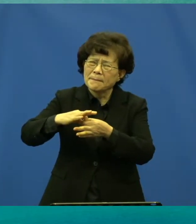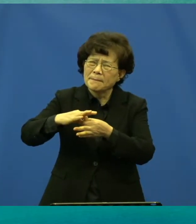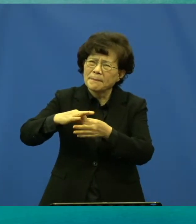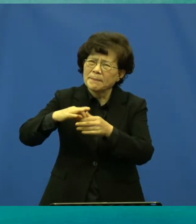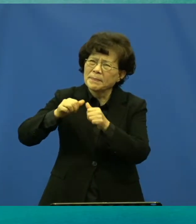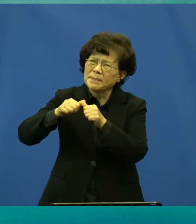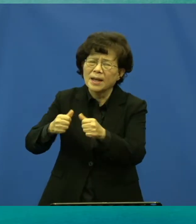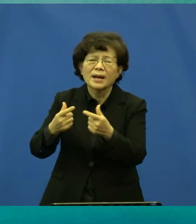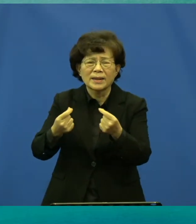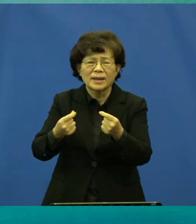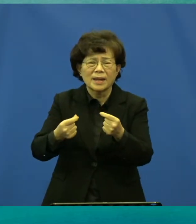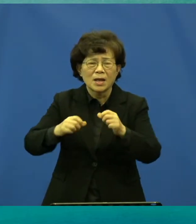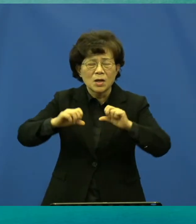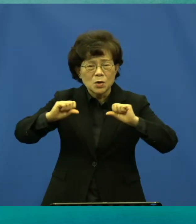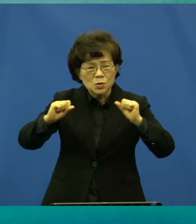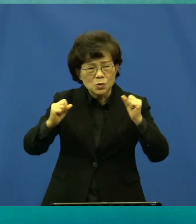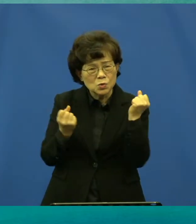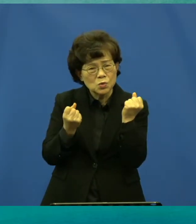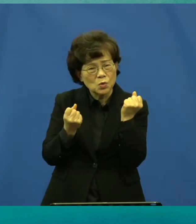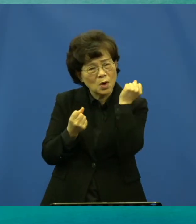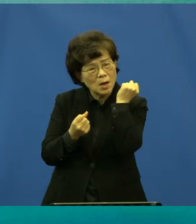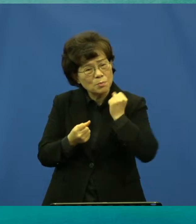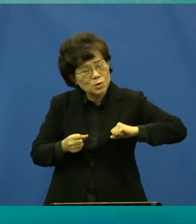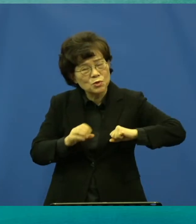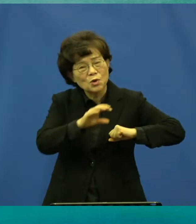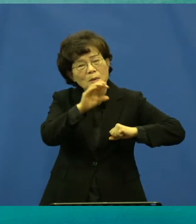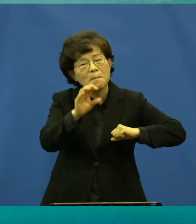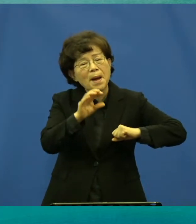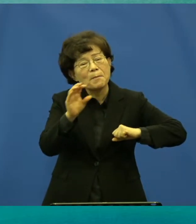그리고 순종과 불순종을 오고 갑니다.